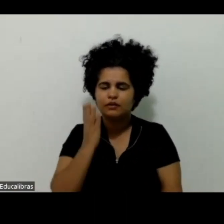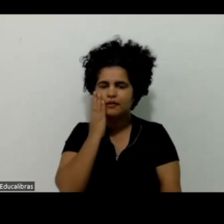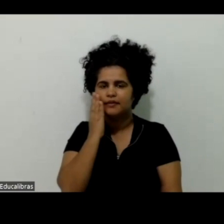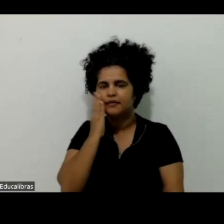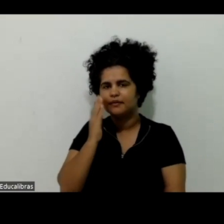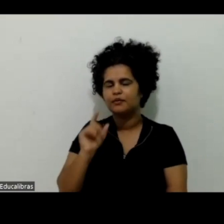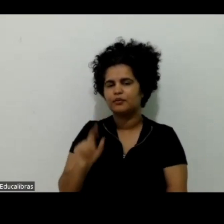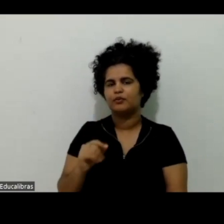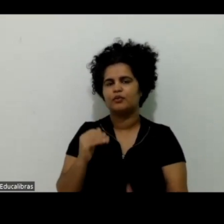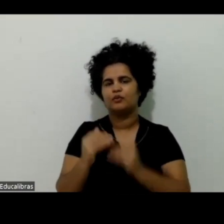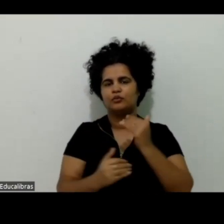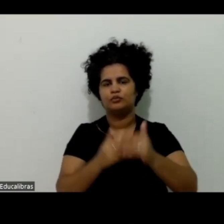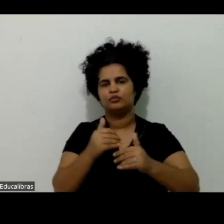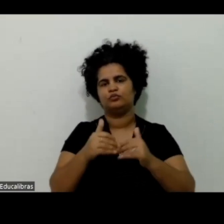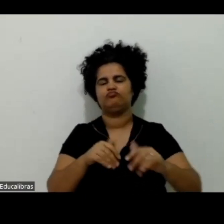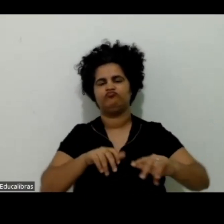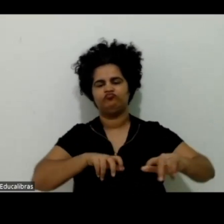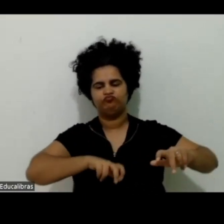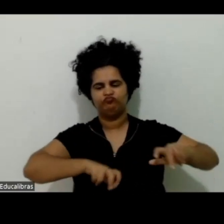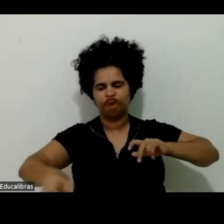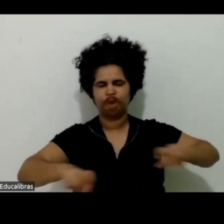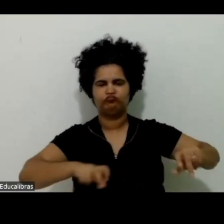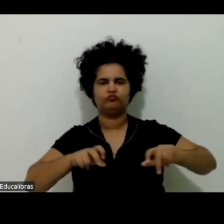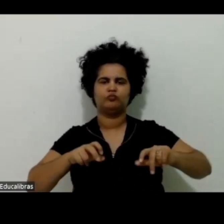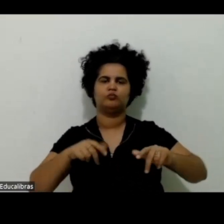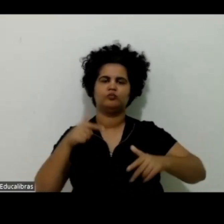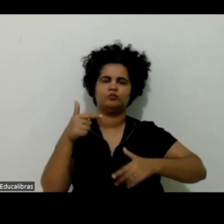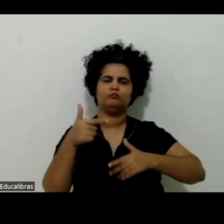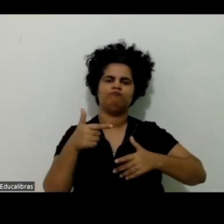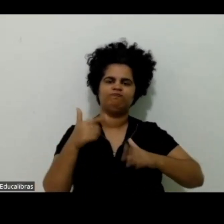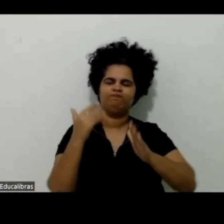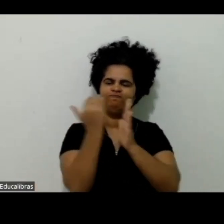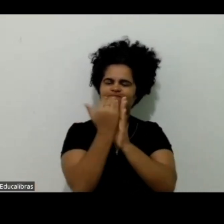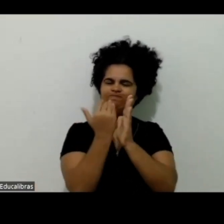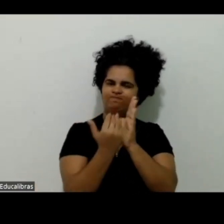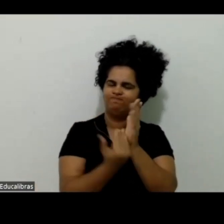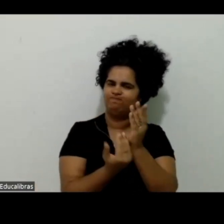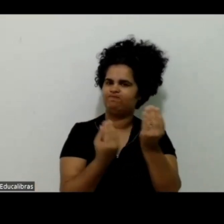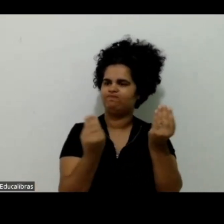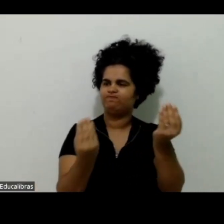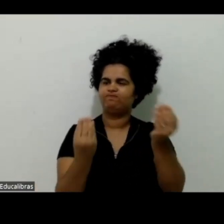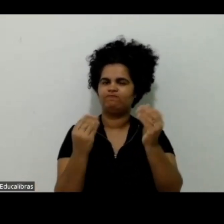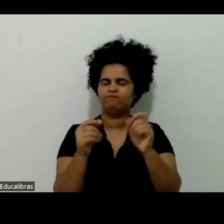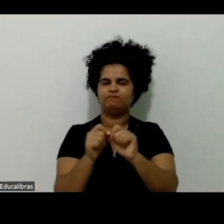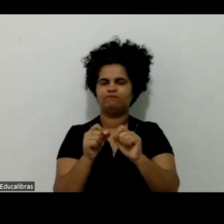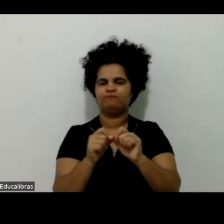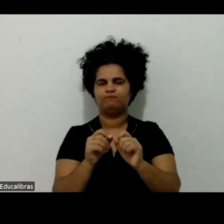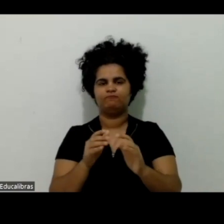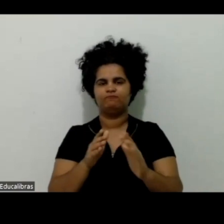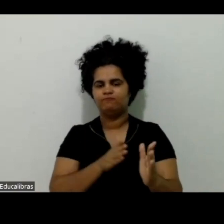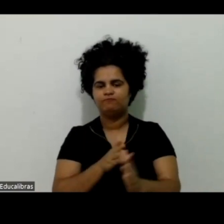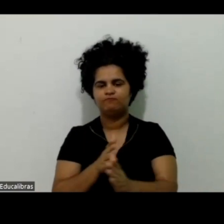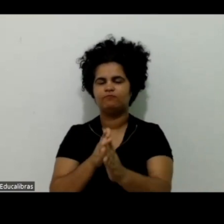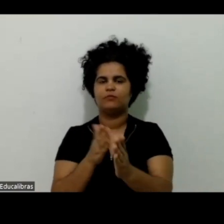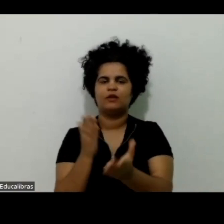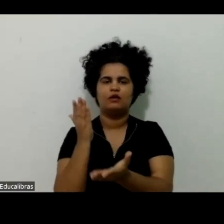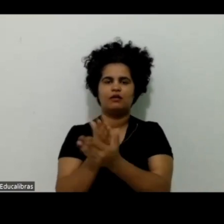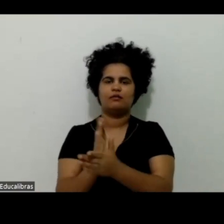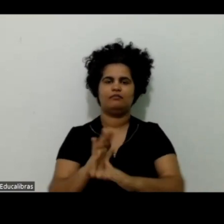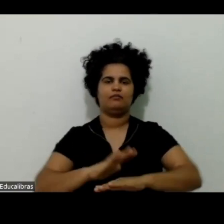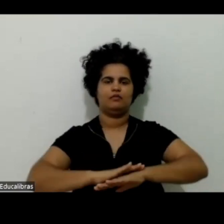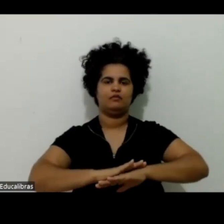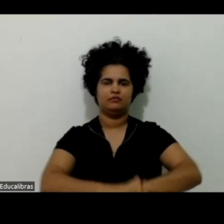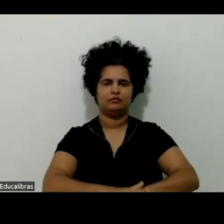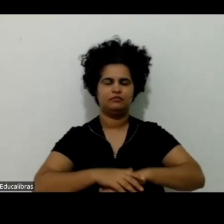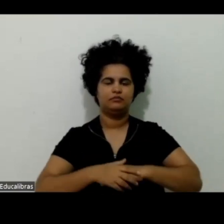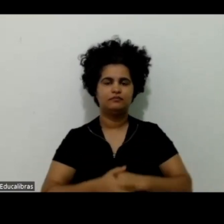construir ações de fato de enfrentamento ao racismo, né? Mas assim, né, eu vou parar por aqui, eu acho que eu já, né, aí